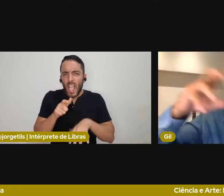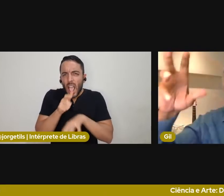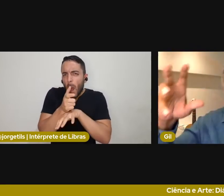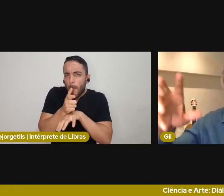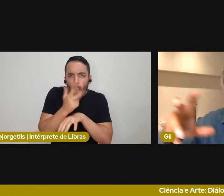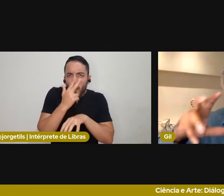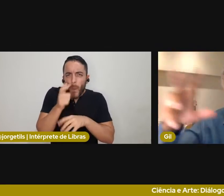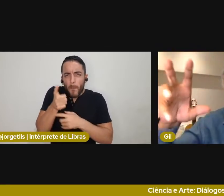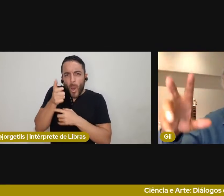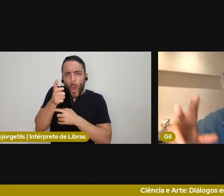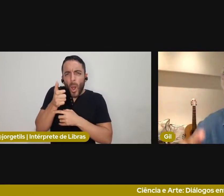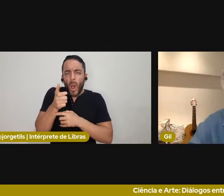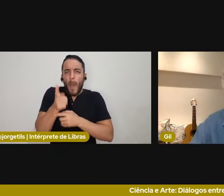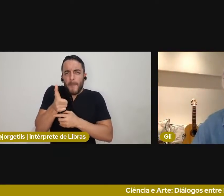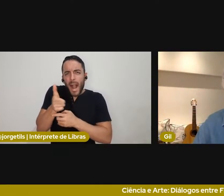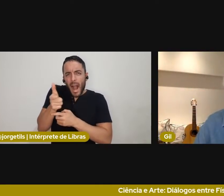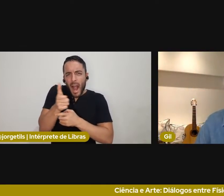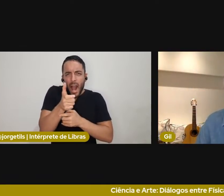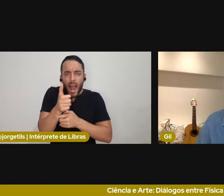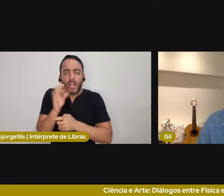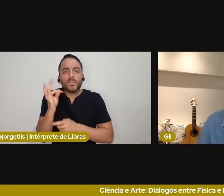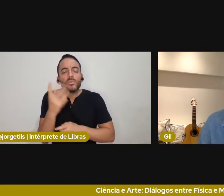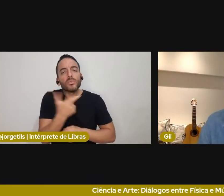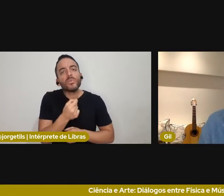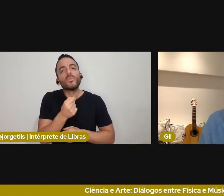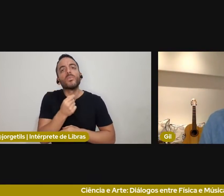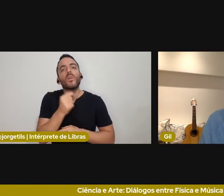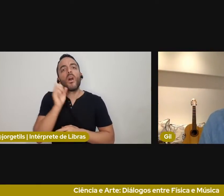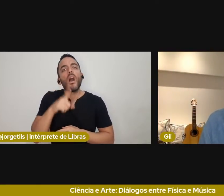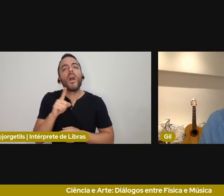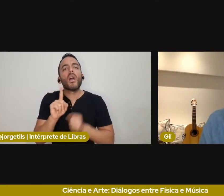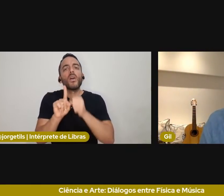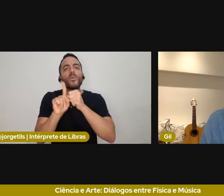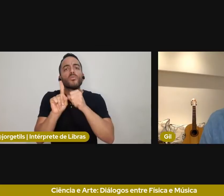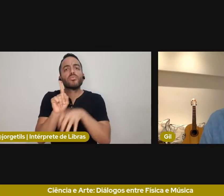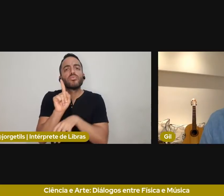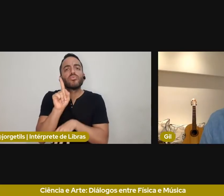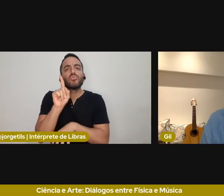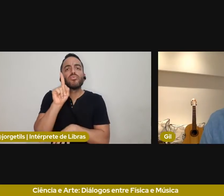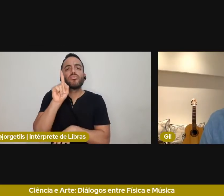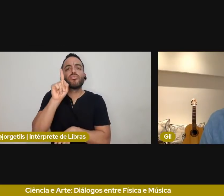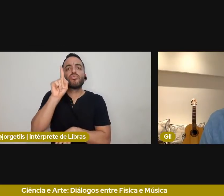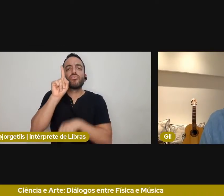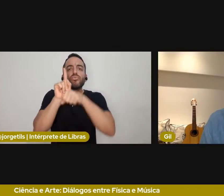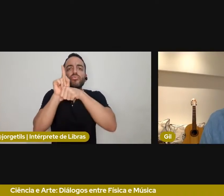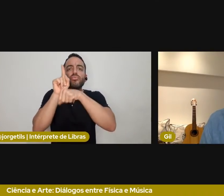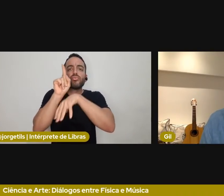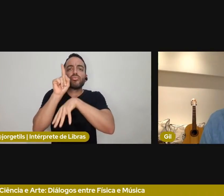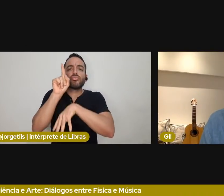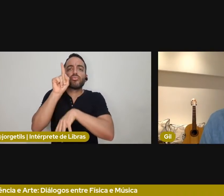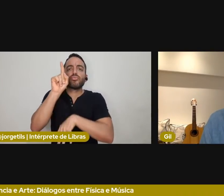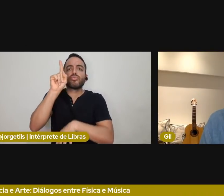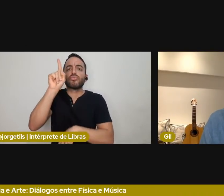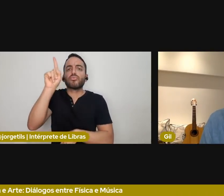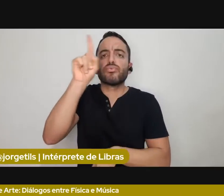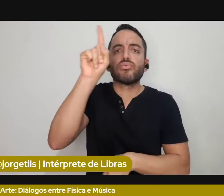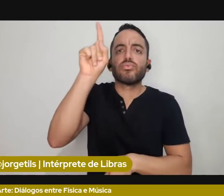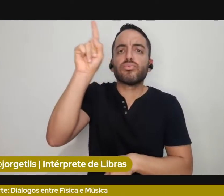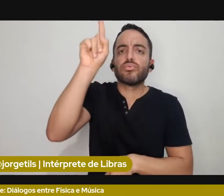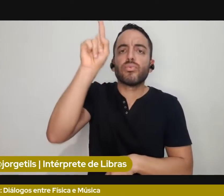os foguetes que já começavam também a cruzar os céus naquele final da